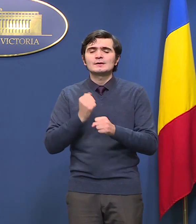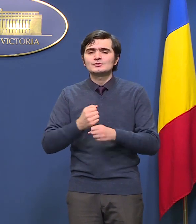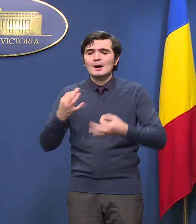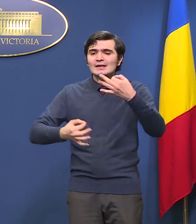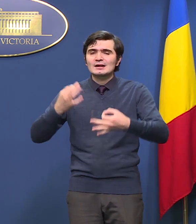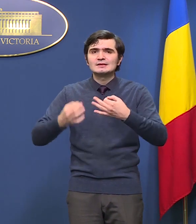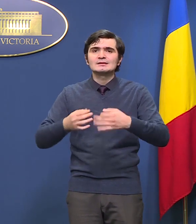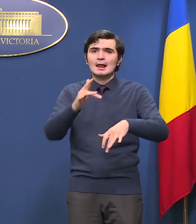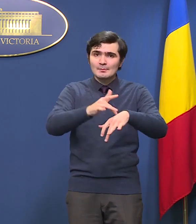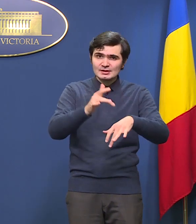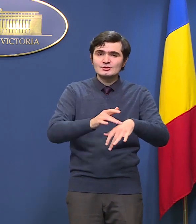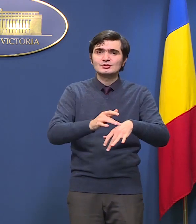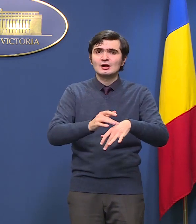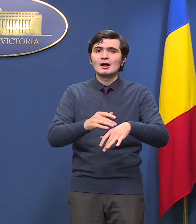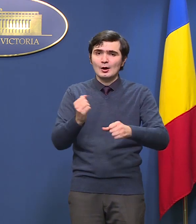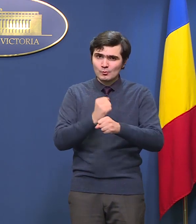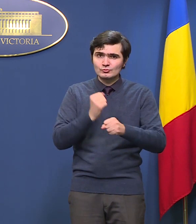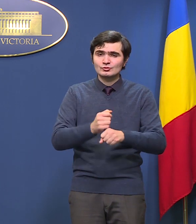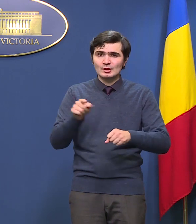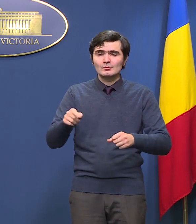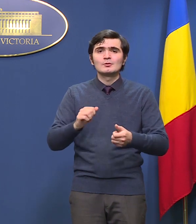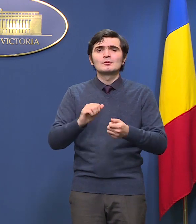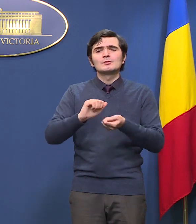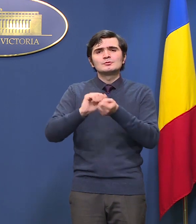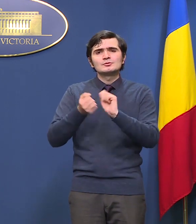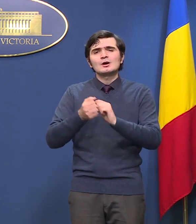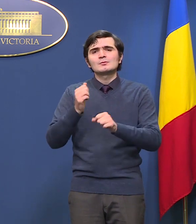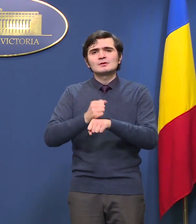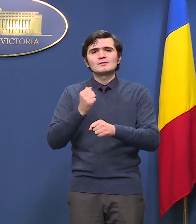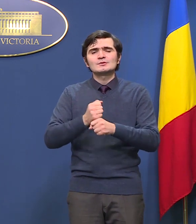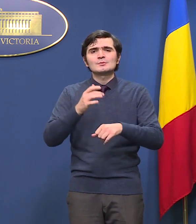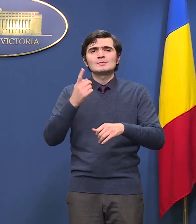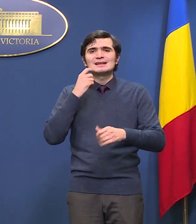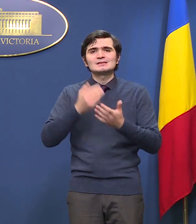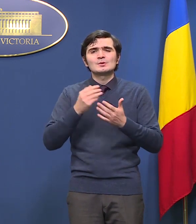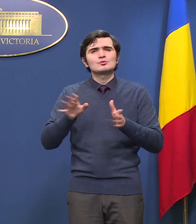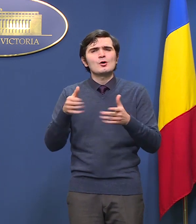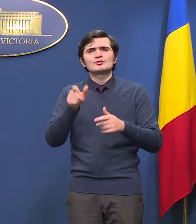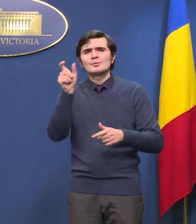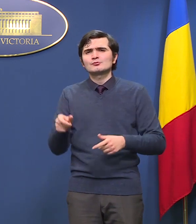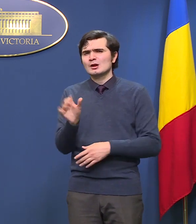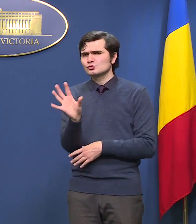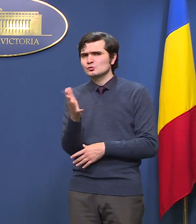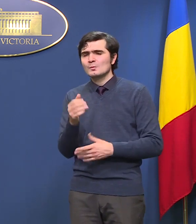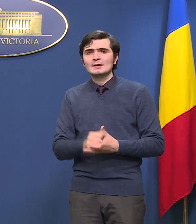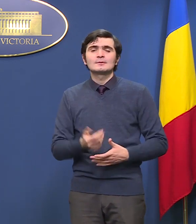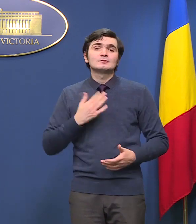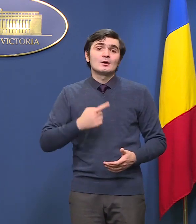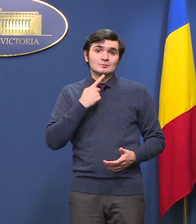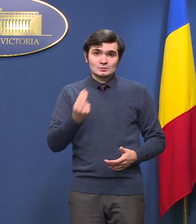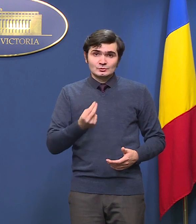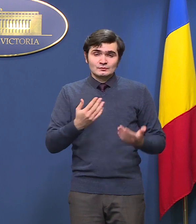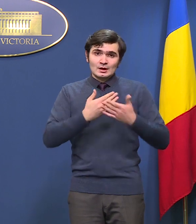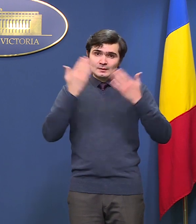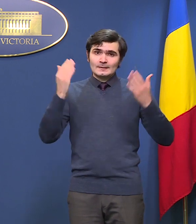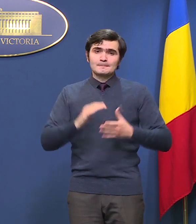linie, să putem să testăm toate persoanele asupra cărora există suspiciuni. Și aici vreau să spun un lucru foarte clar. În ceea